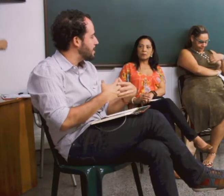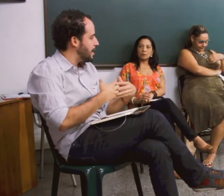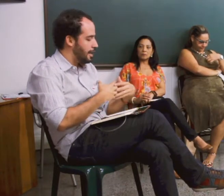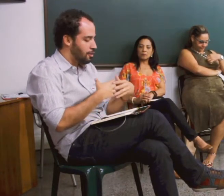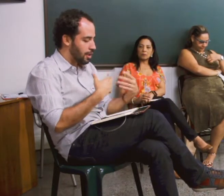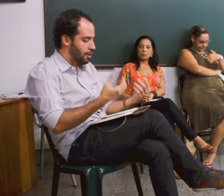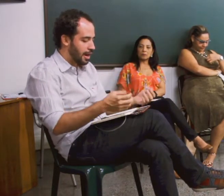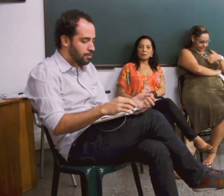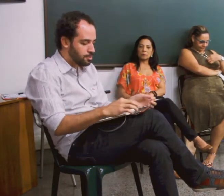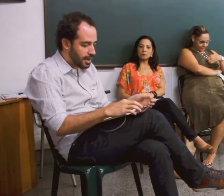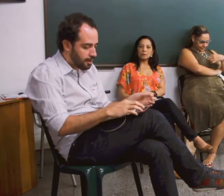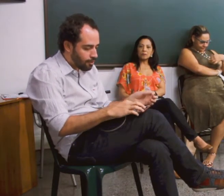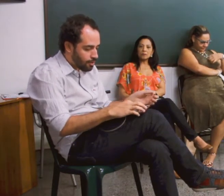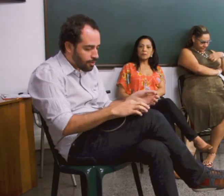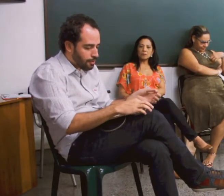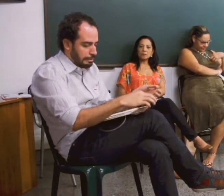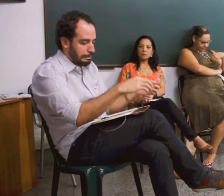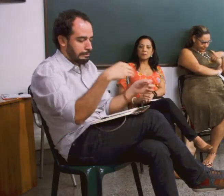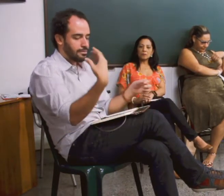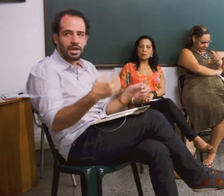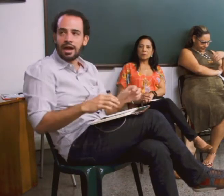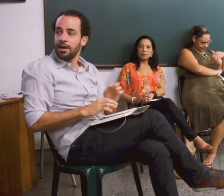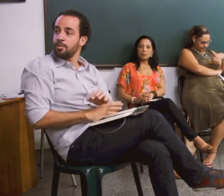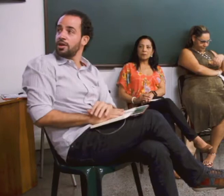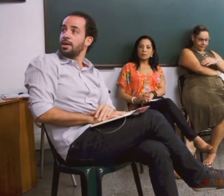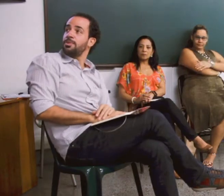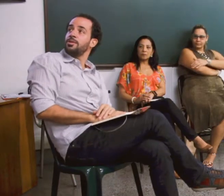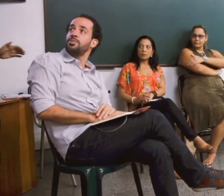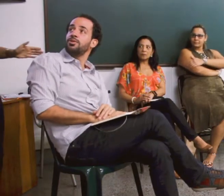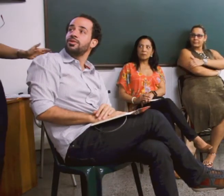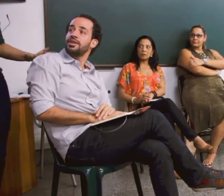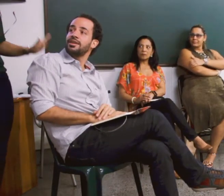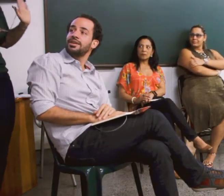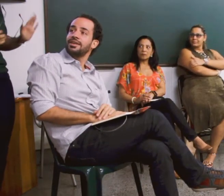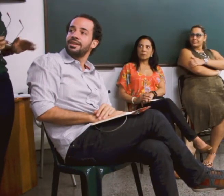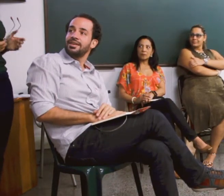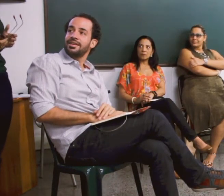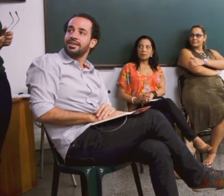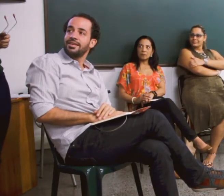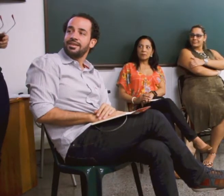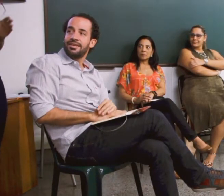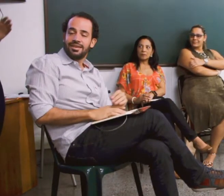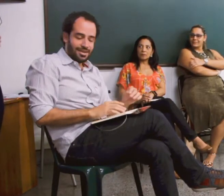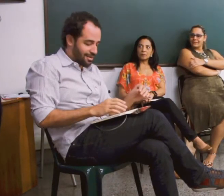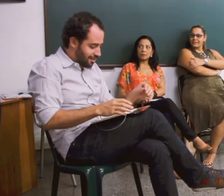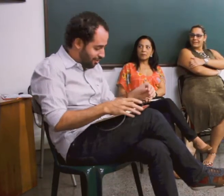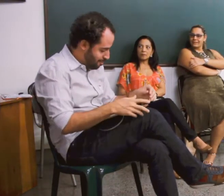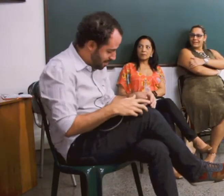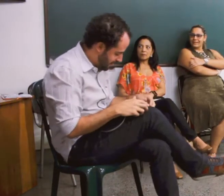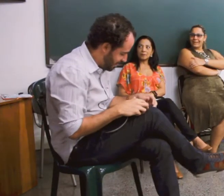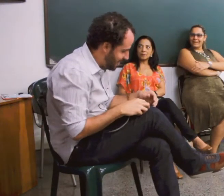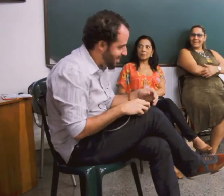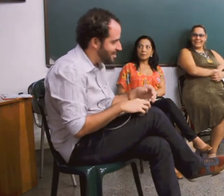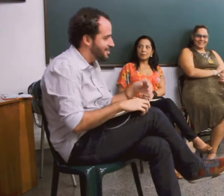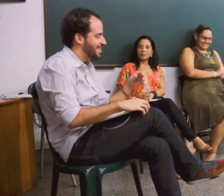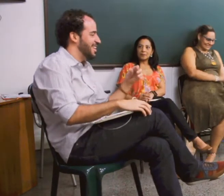se planteara o que lográramos mirarlo. Sacar muy rápido, profe. Usted no sabe.